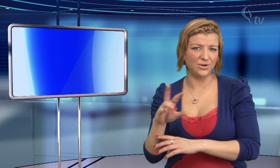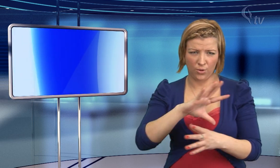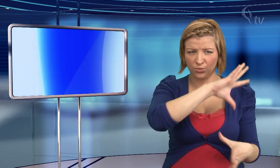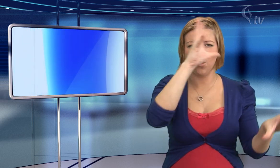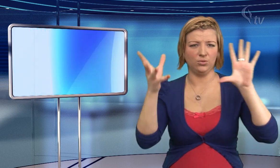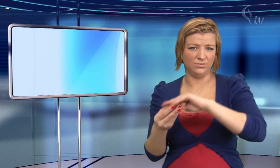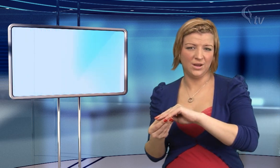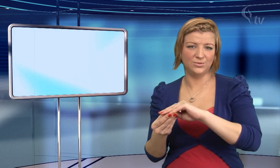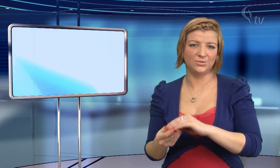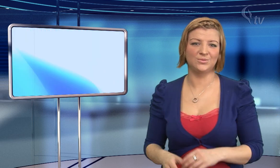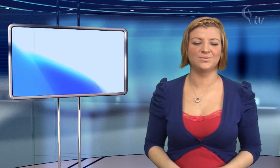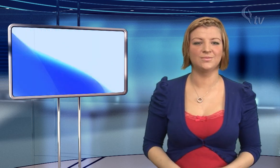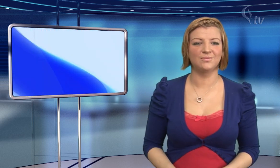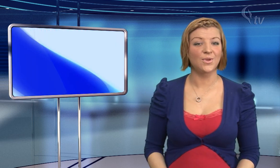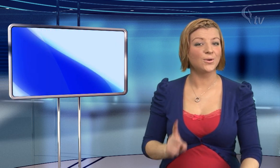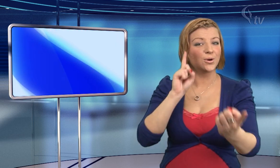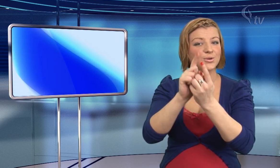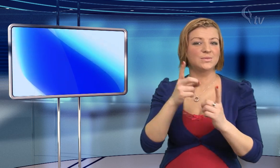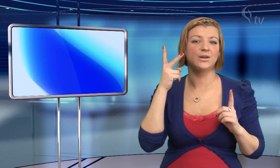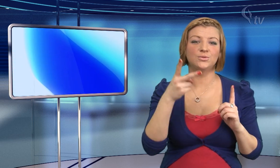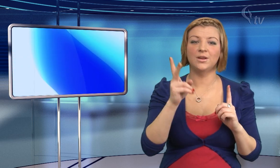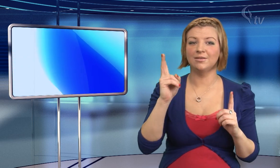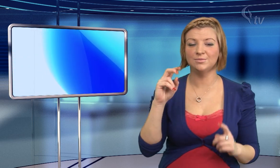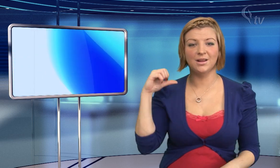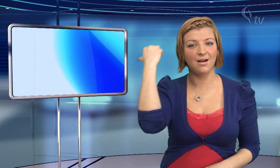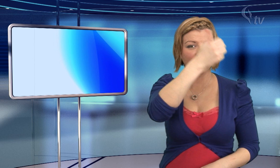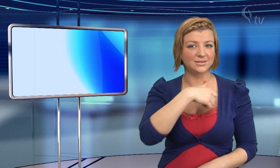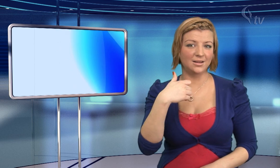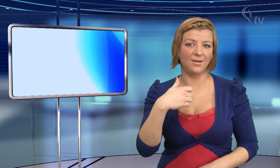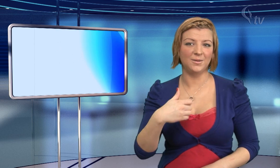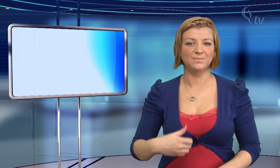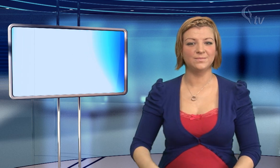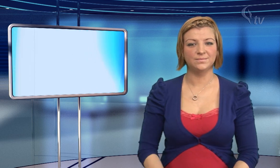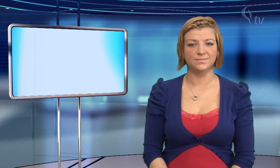läbi vaadatud. Kohtumiseni aastal 2012.